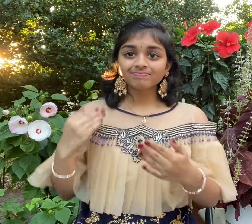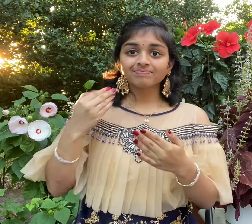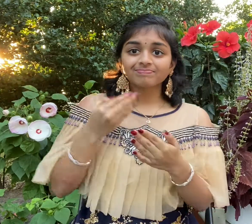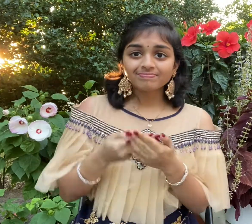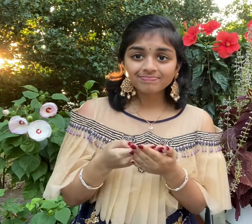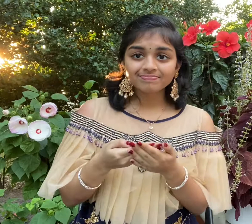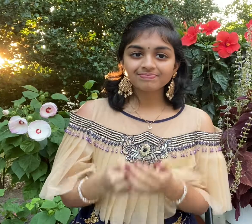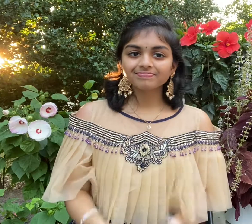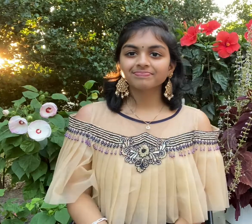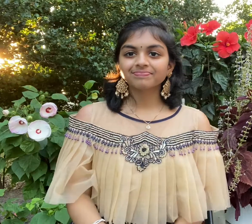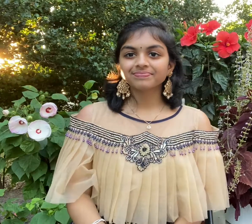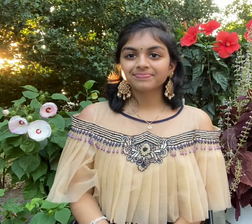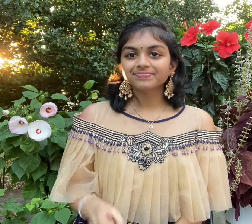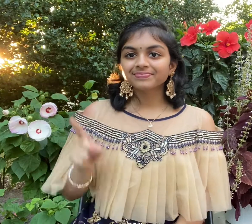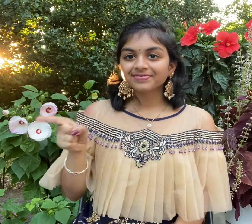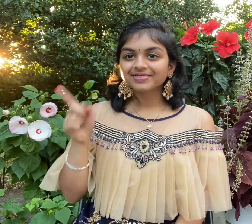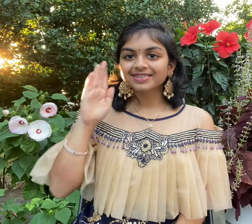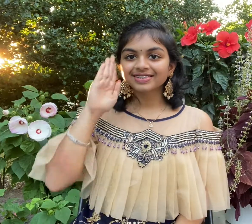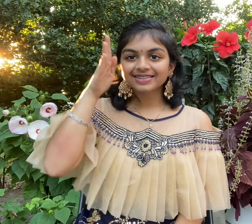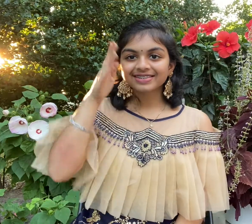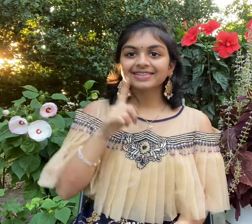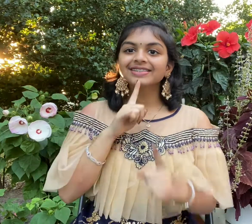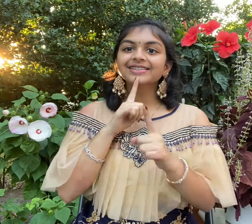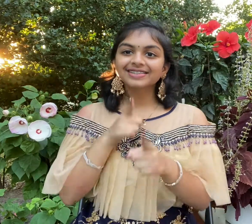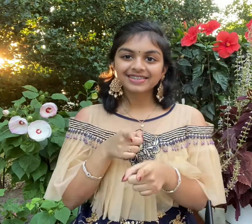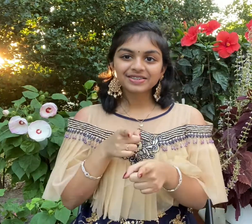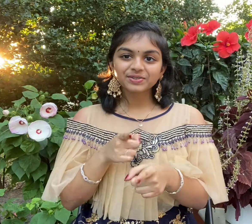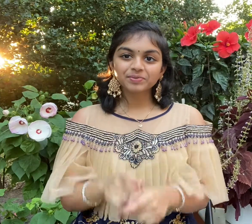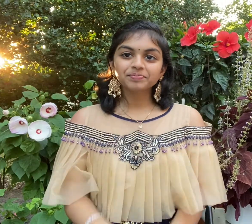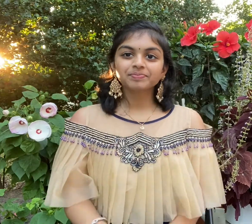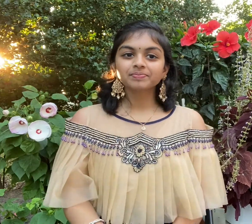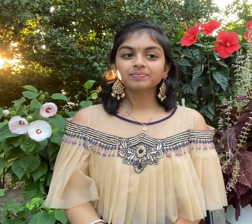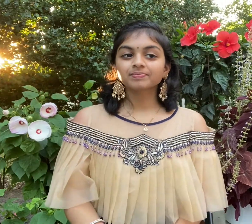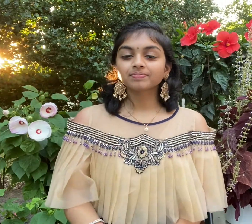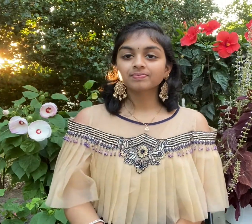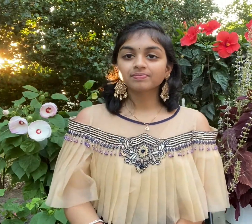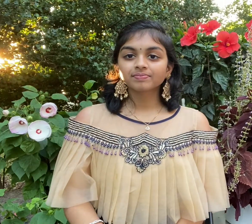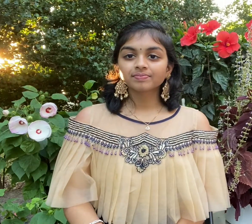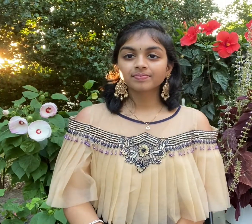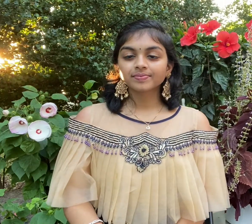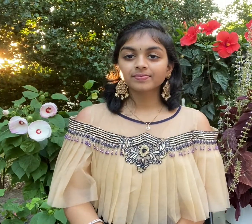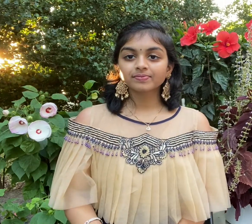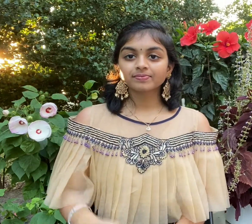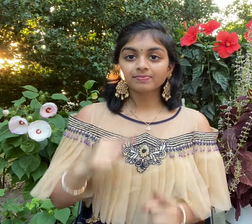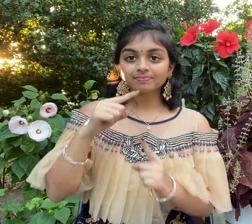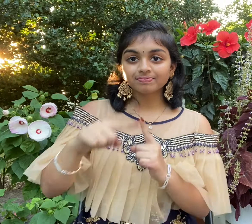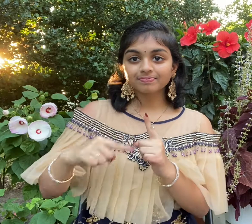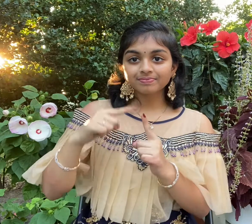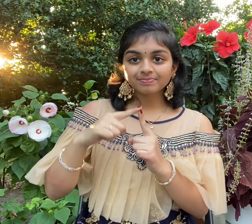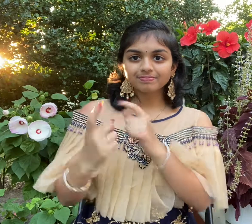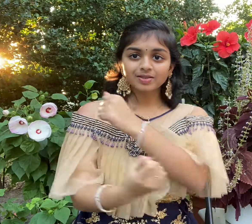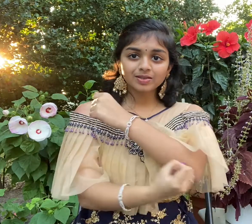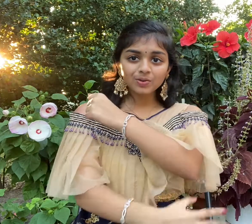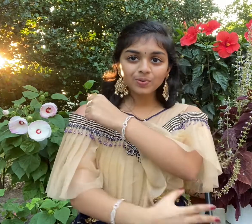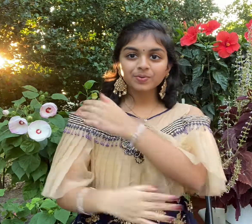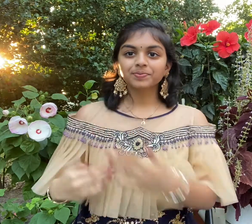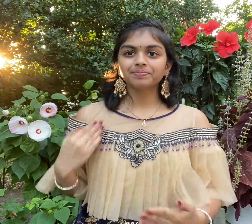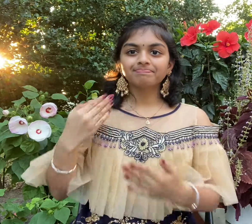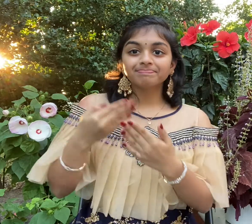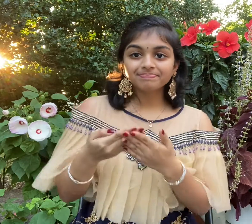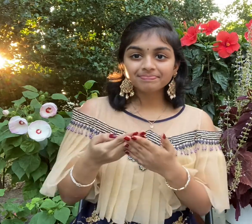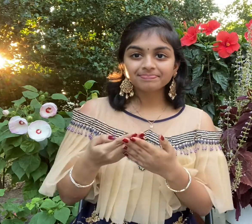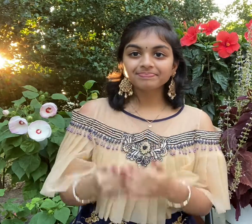ಬಡತನವೆಂಬ ಮಂತ್ರವಾದಿ ಹೊಗಲು ಒಡನೆ ನುಡಿವರಯ್ಯ